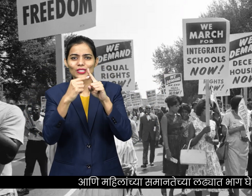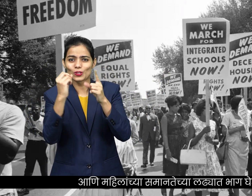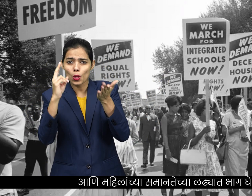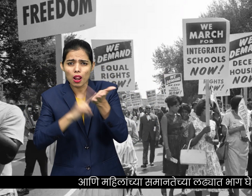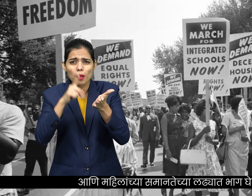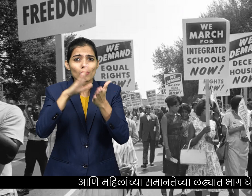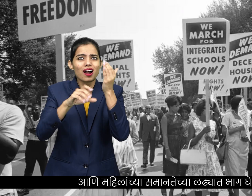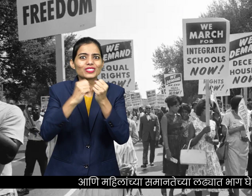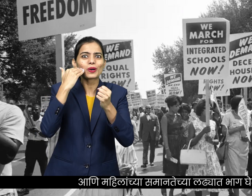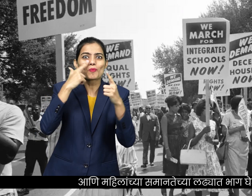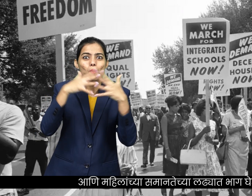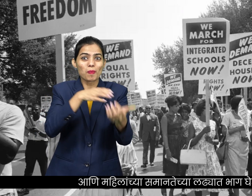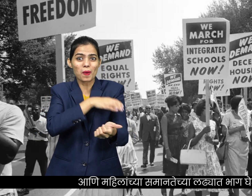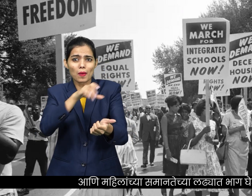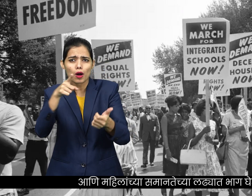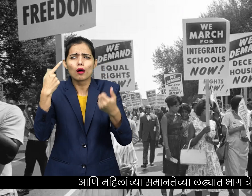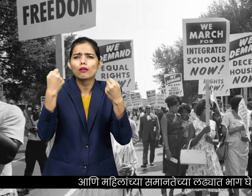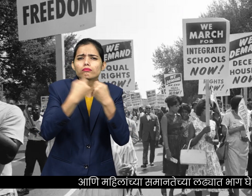घेतला.